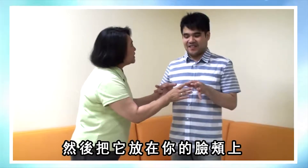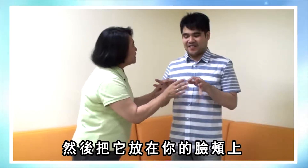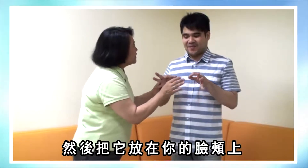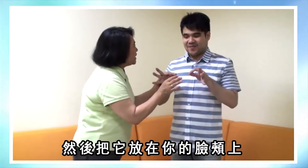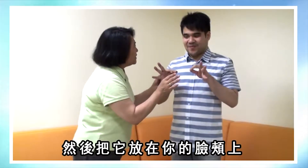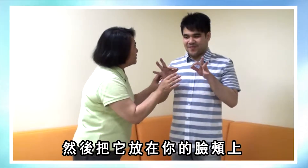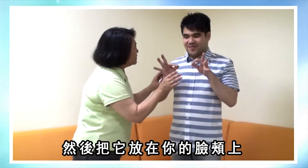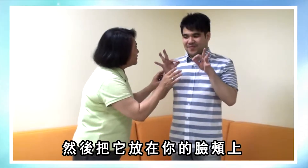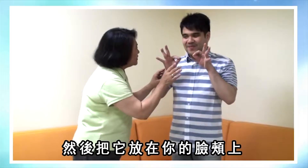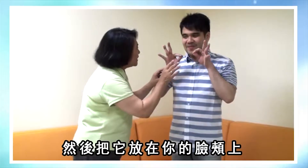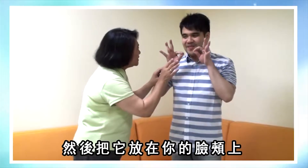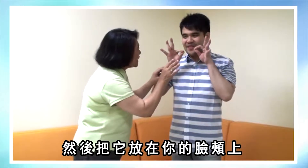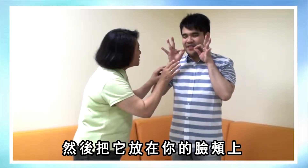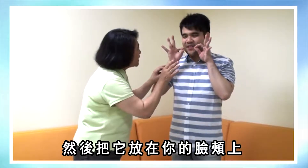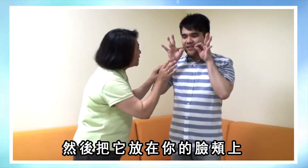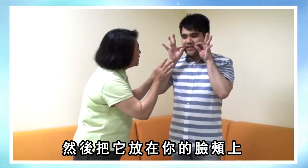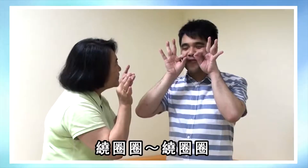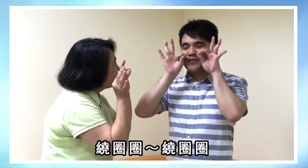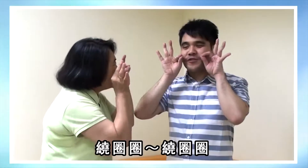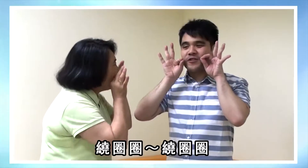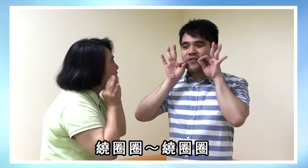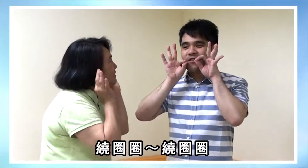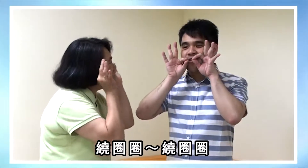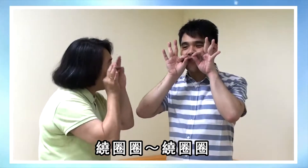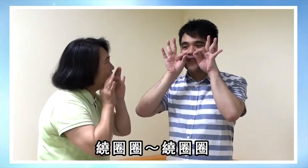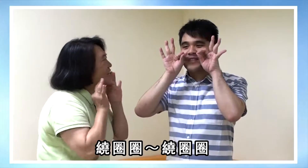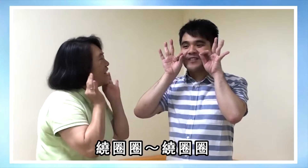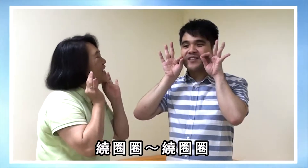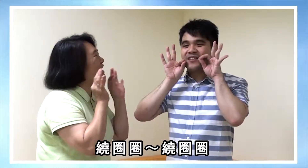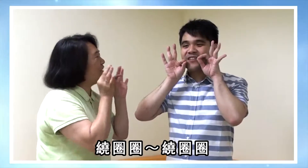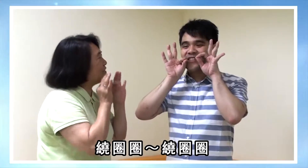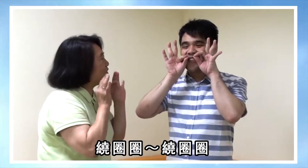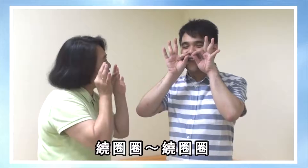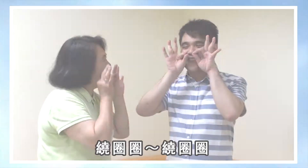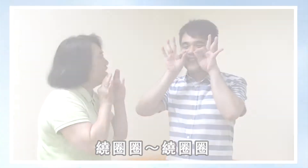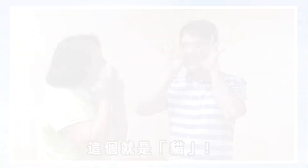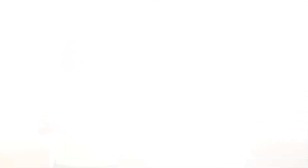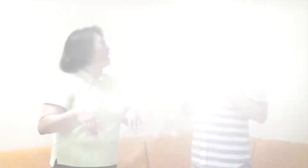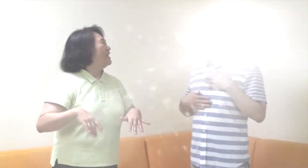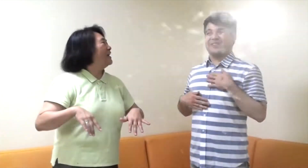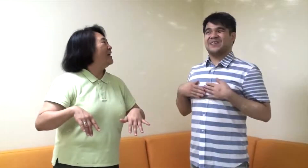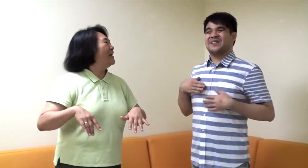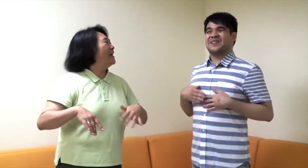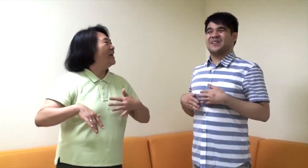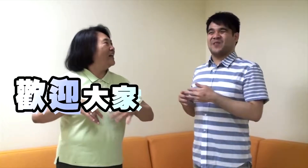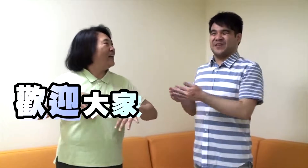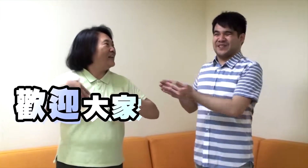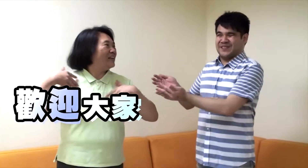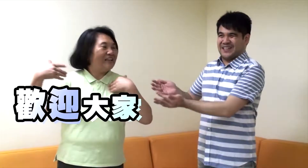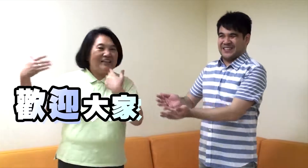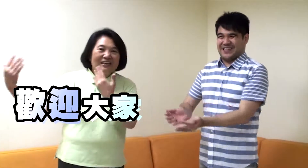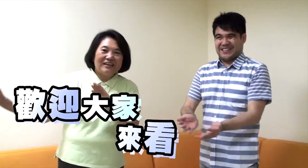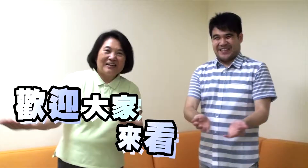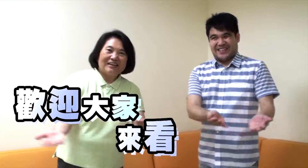在你的脸颊上，绕圈圈，哎，绕圈圈。 欢迎大家来